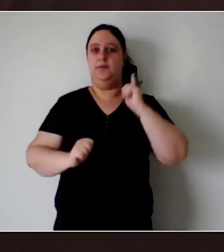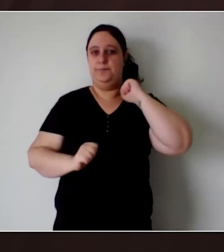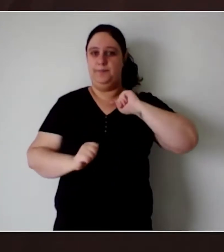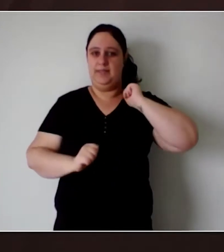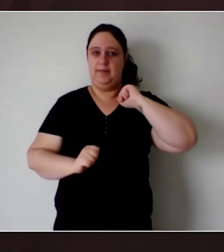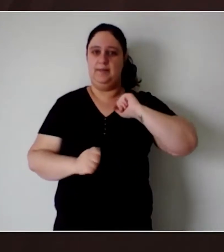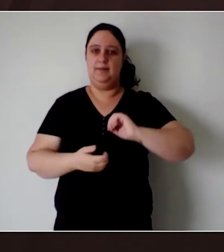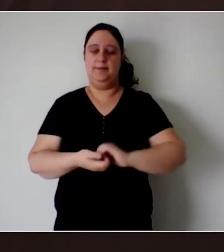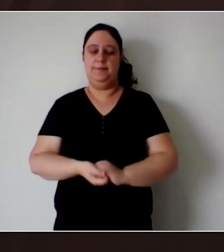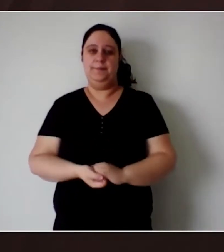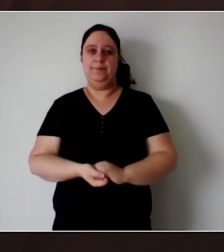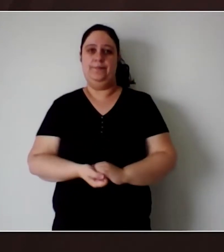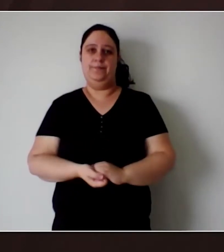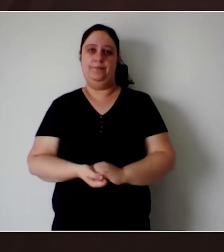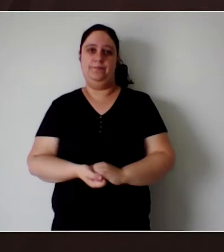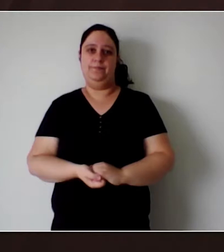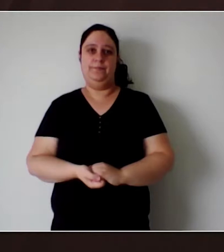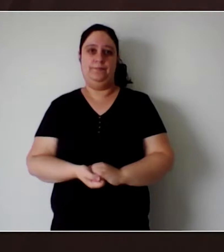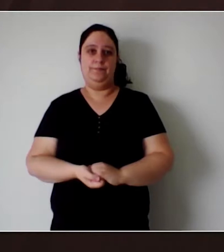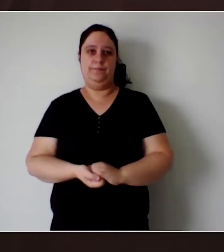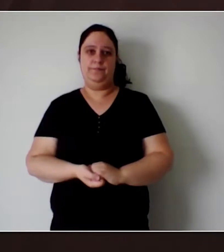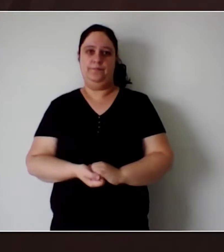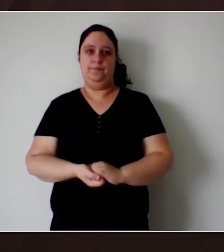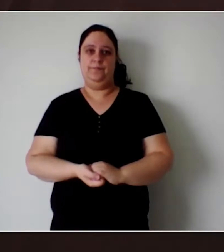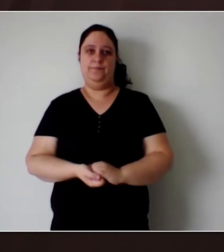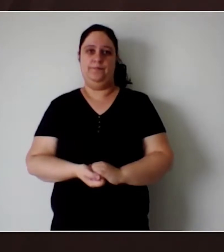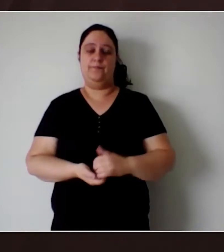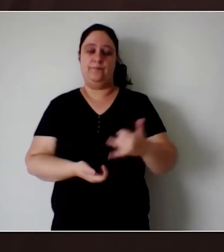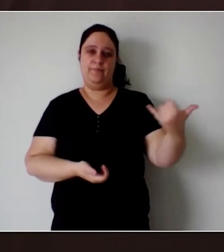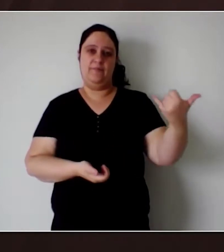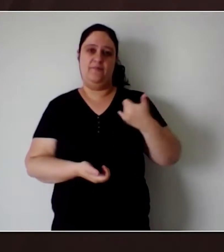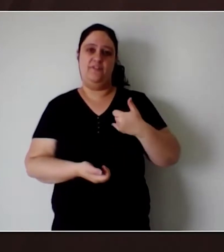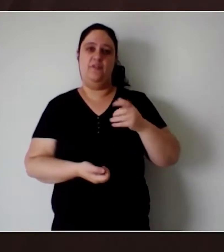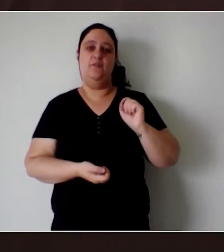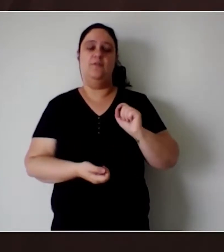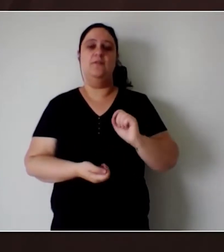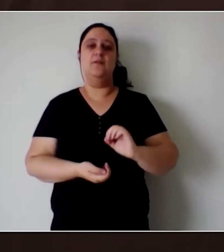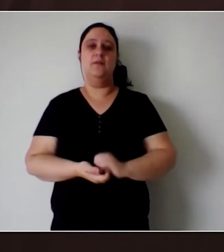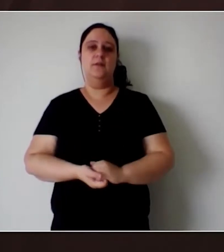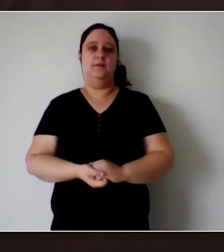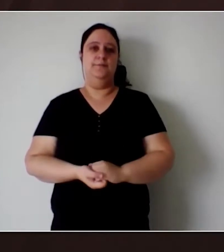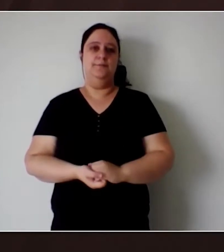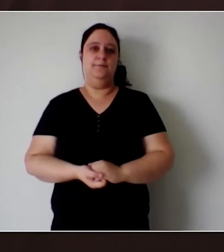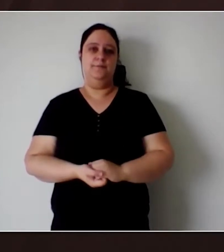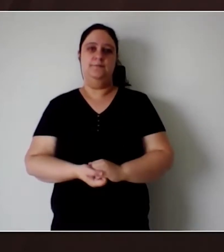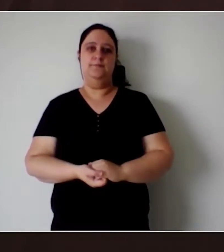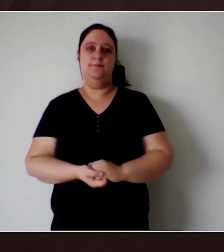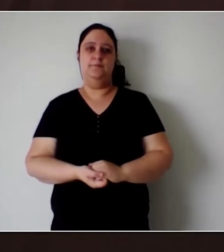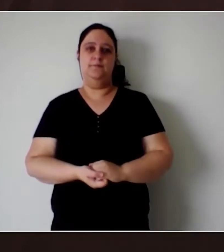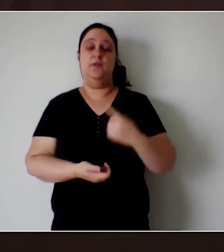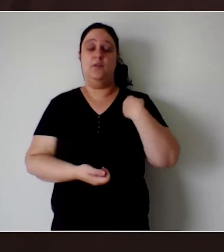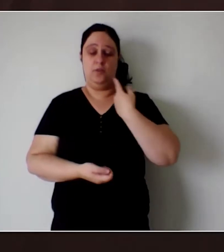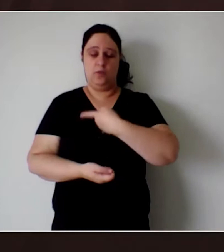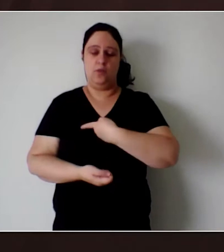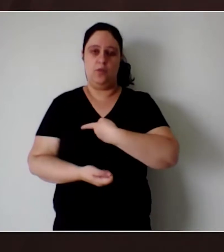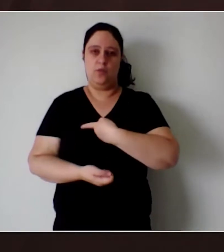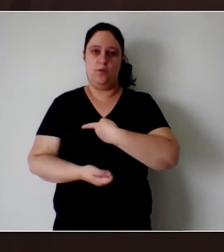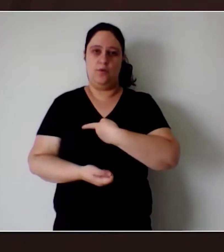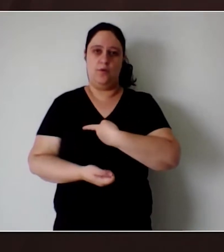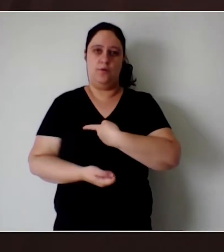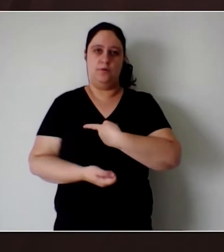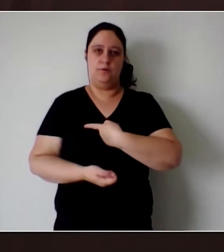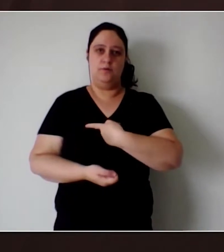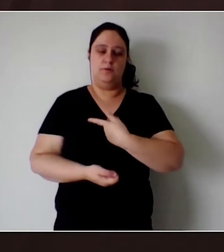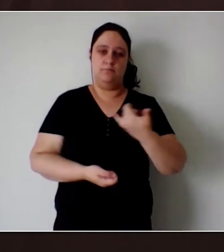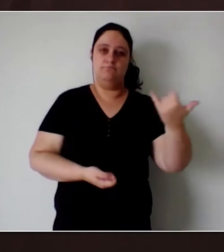Ele fala muito isso para mim. Falou, Pedro, quando nós ouvimos a palavra profética, parece